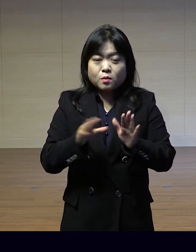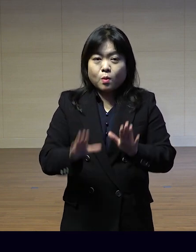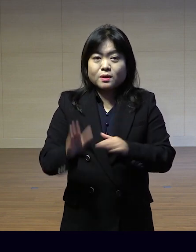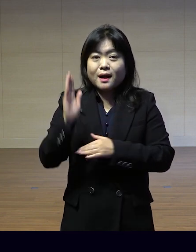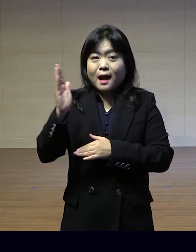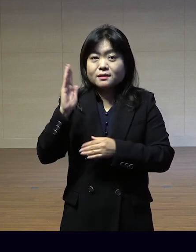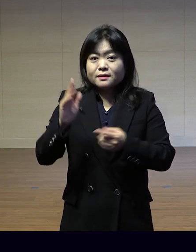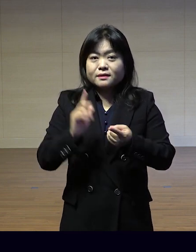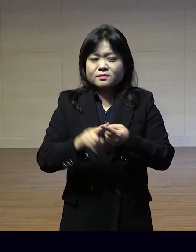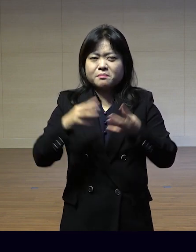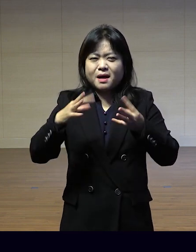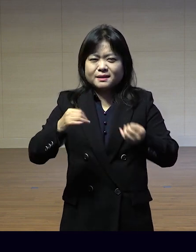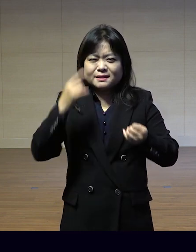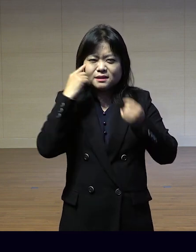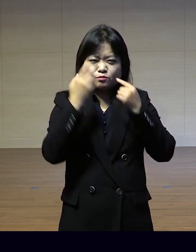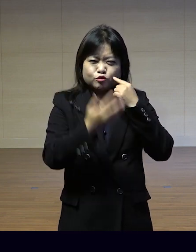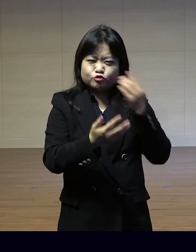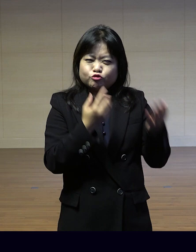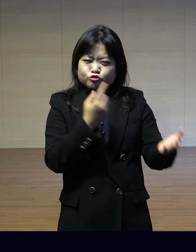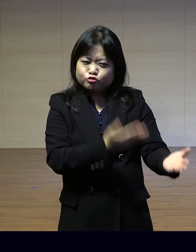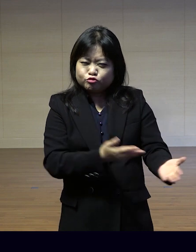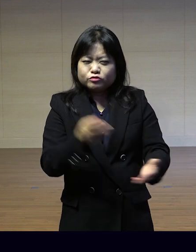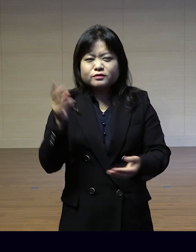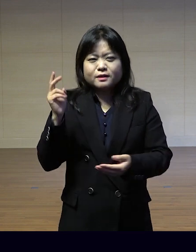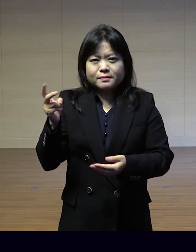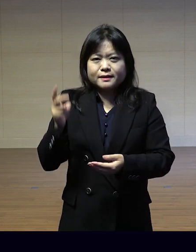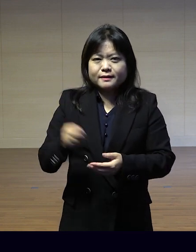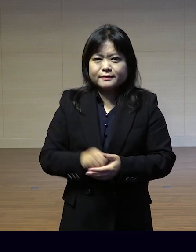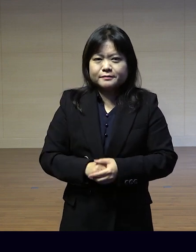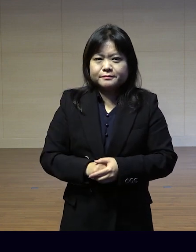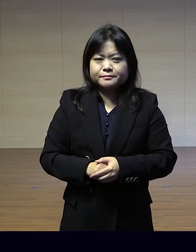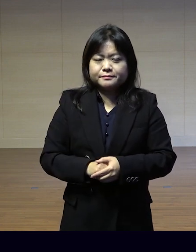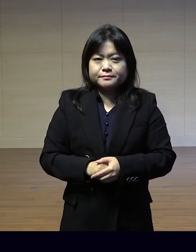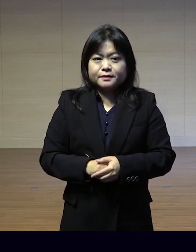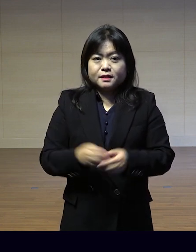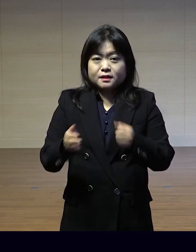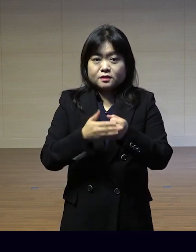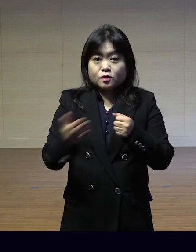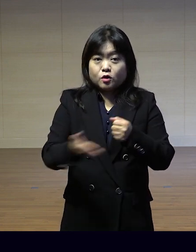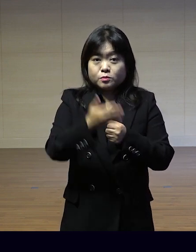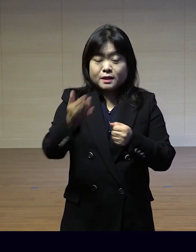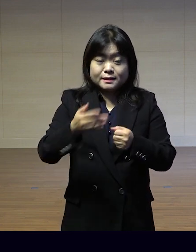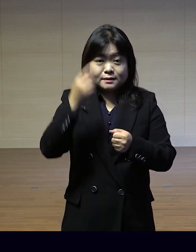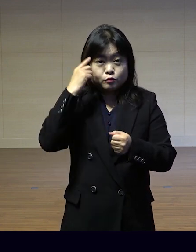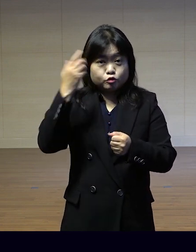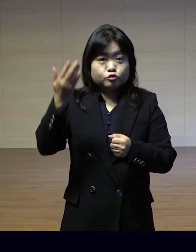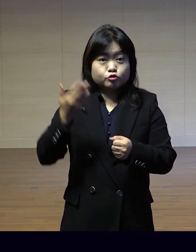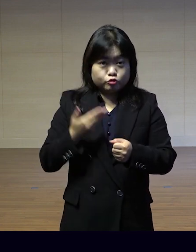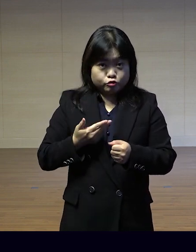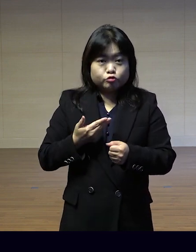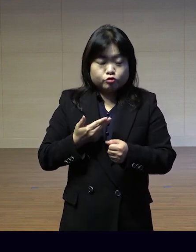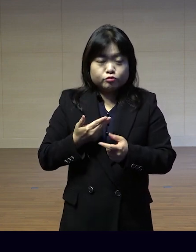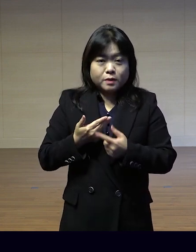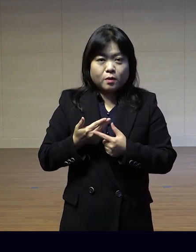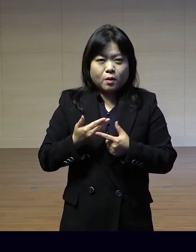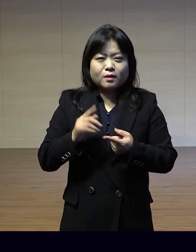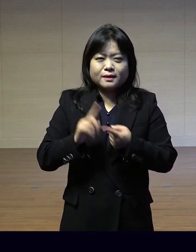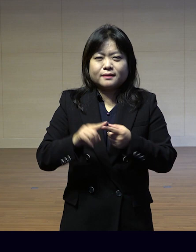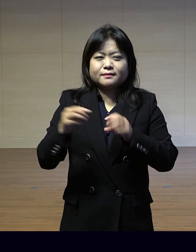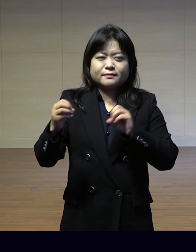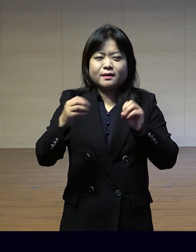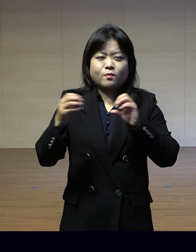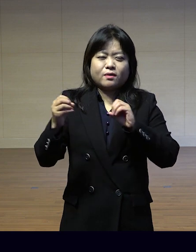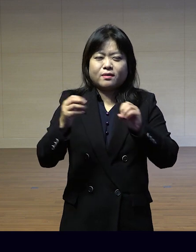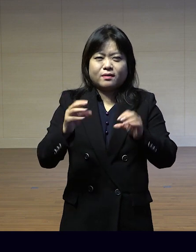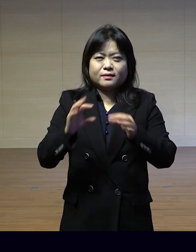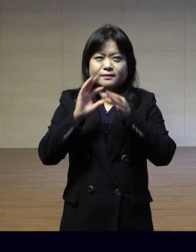강연에 대해서 많은 질문을 갖고 계시리라 생각을 합니다. 그래서 여러분들 질문을 받으면서 얘기를 이어가다가